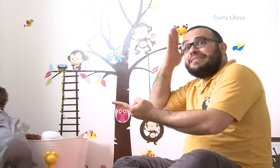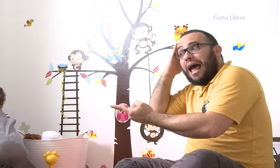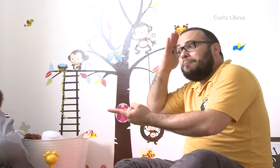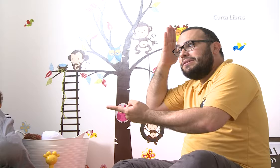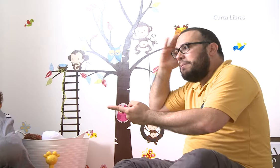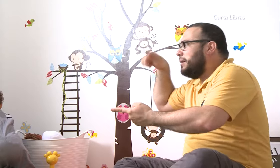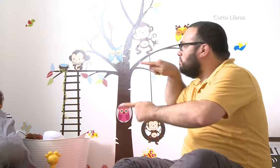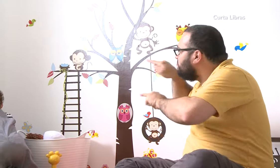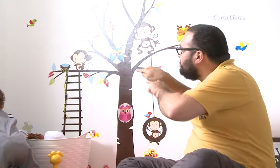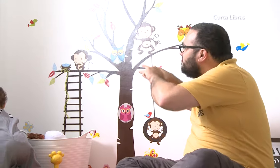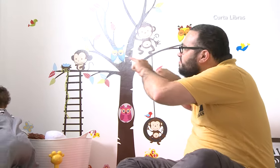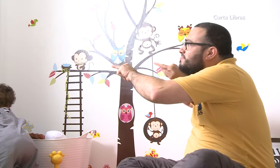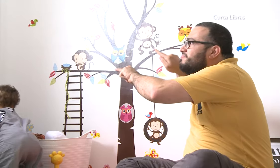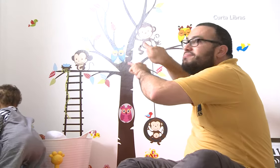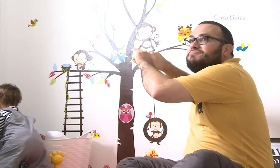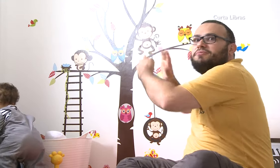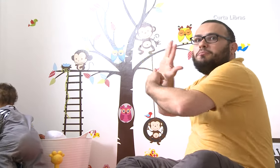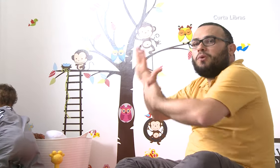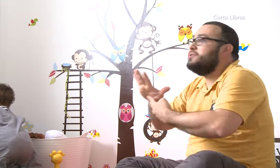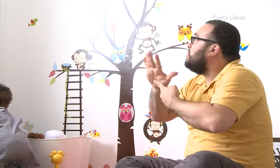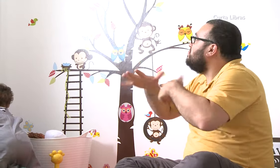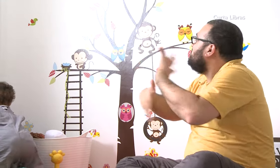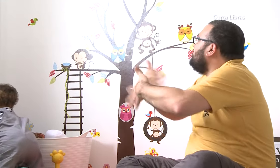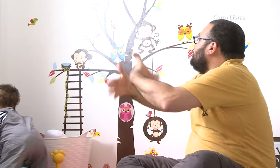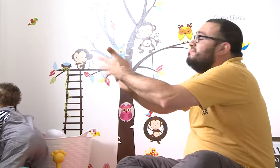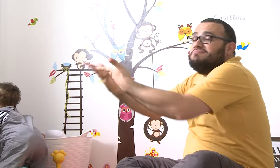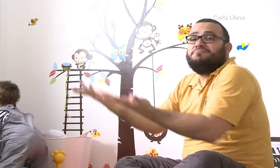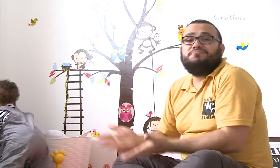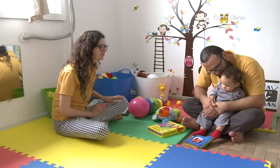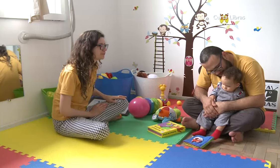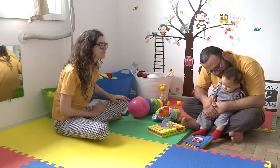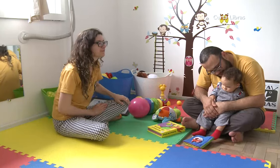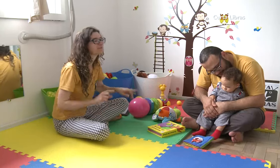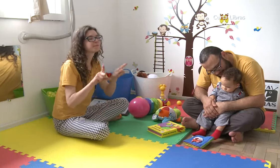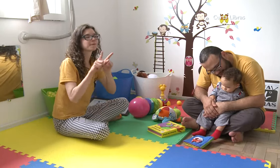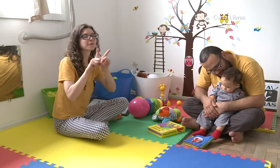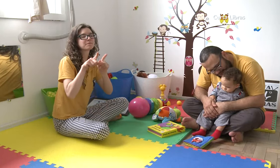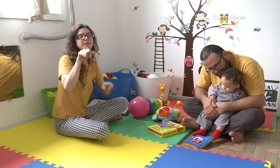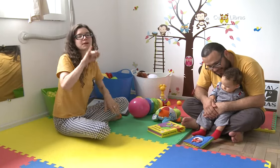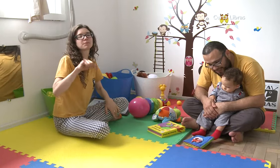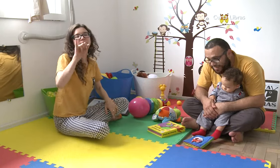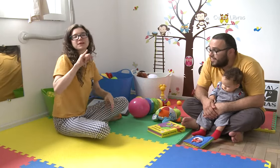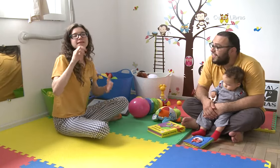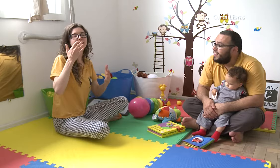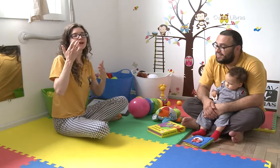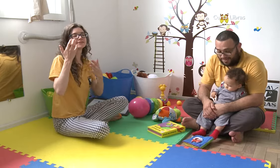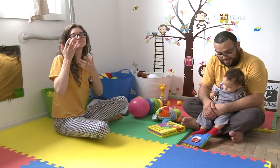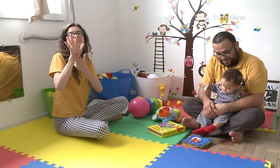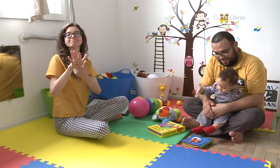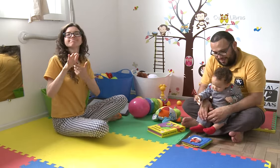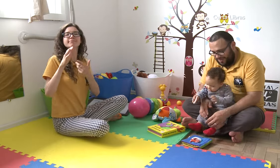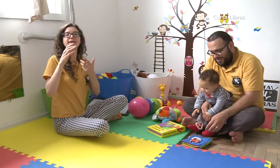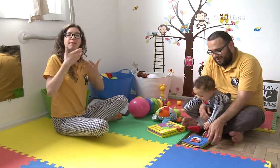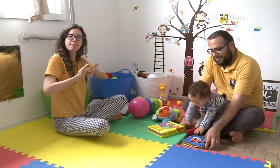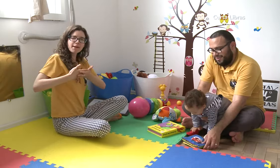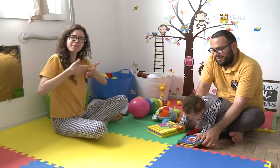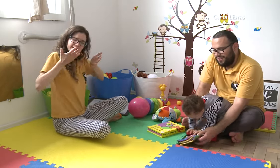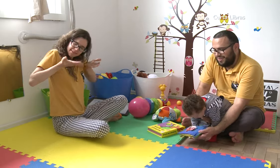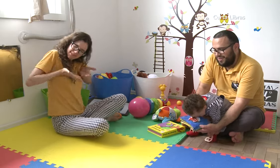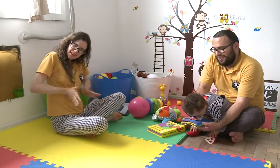esperando. A borboleta também não. Mas aos poucos ela vai apontando, perguntando o que é. E nós vamos mostrando. Também é importante, assim que o bebê nasce,